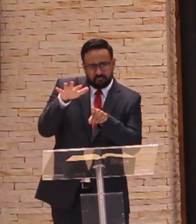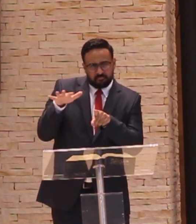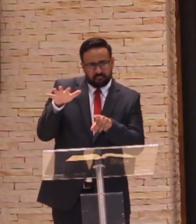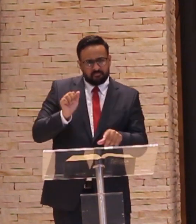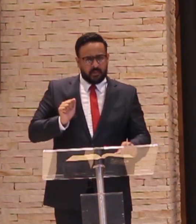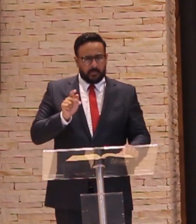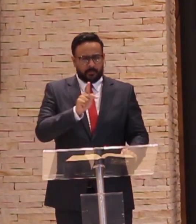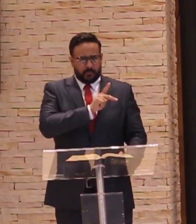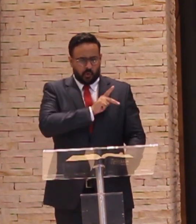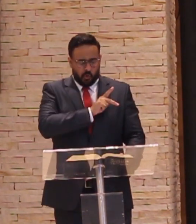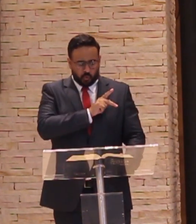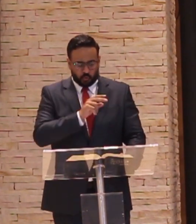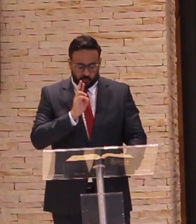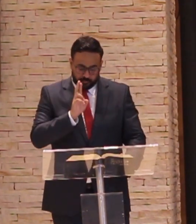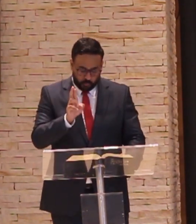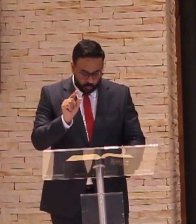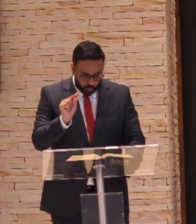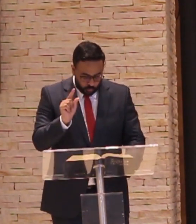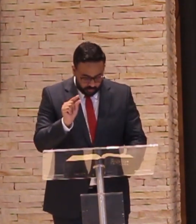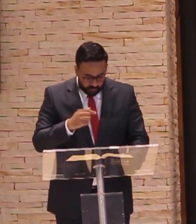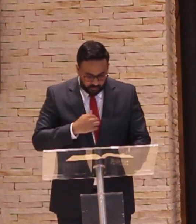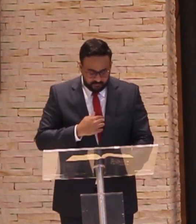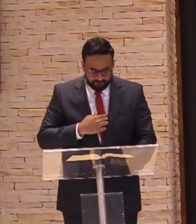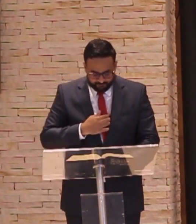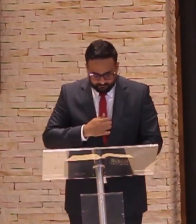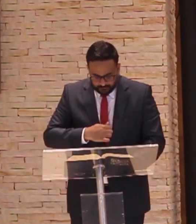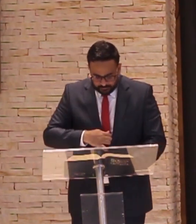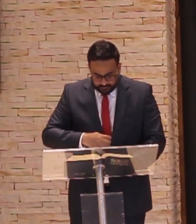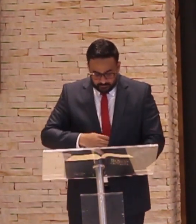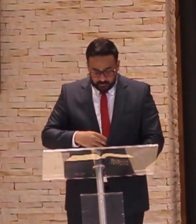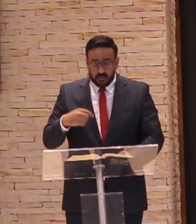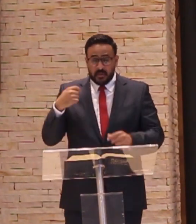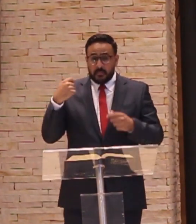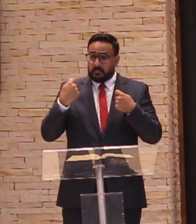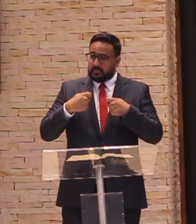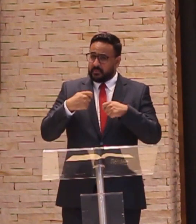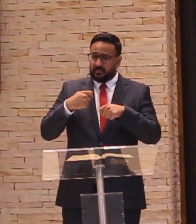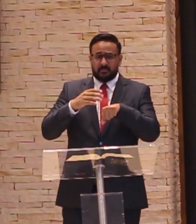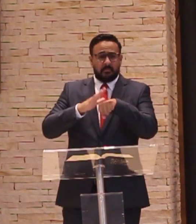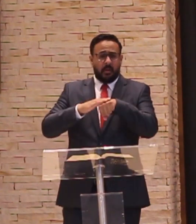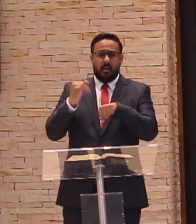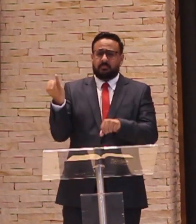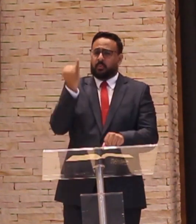E Pedro, respondendo aos apóstolos, disse: